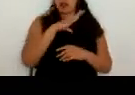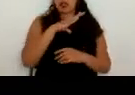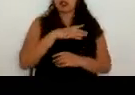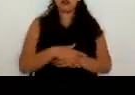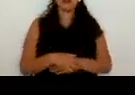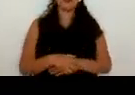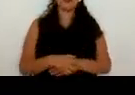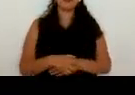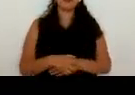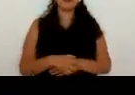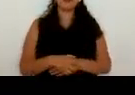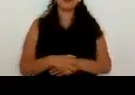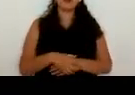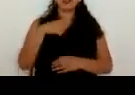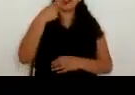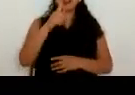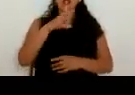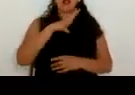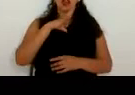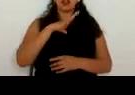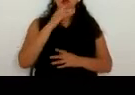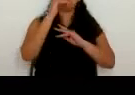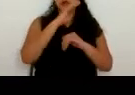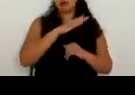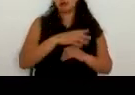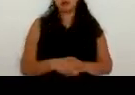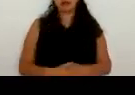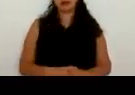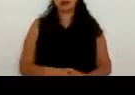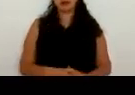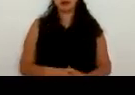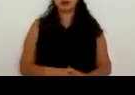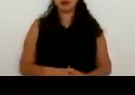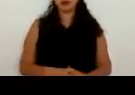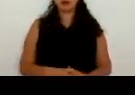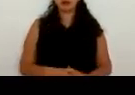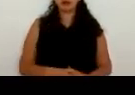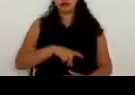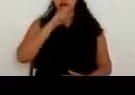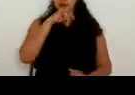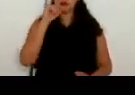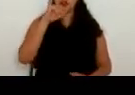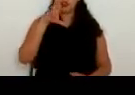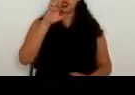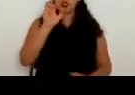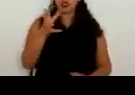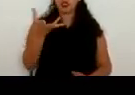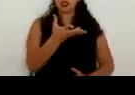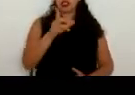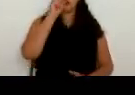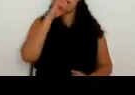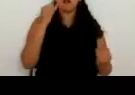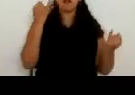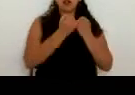lo que poseen después hicimos un estudio el mismo estudio que aplicamos en el liner lo hicimos en el instituto nacional